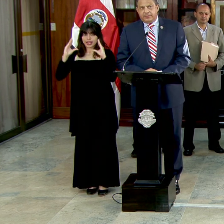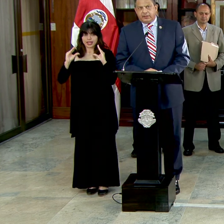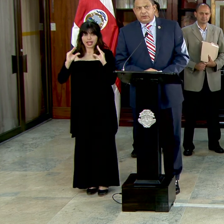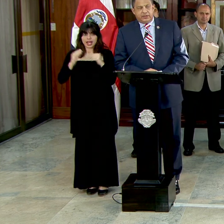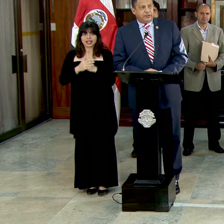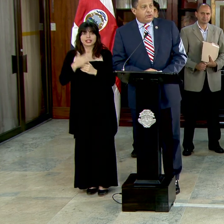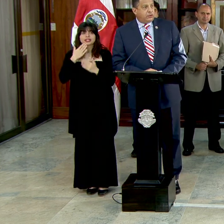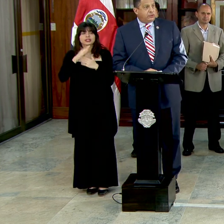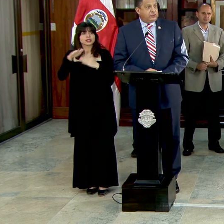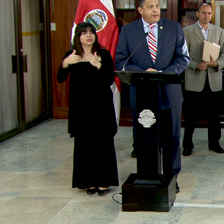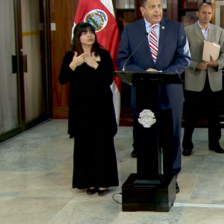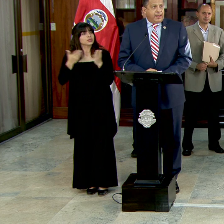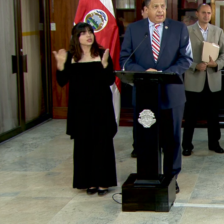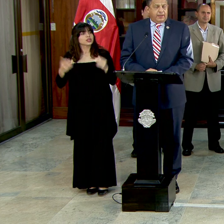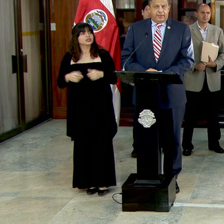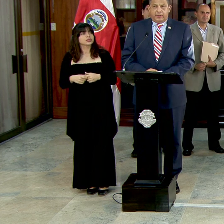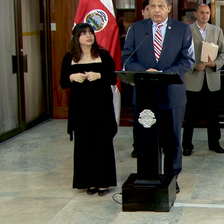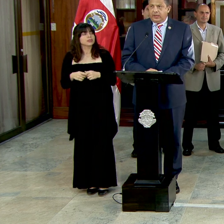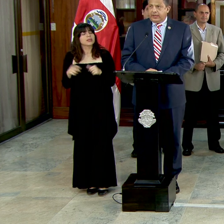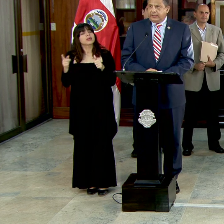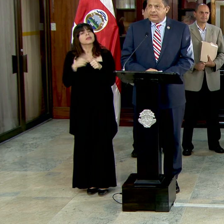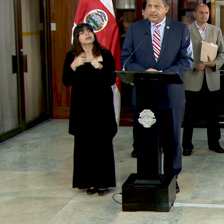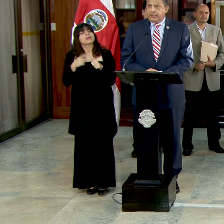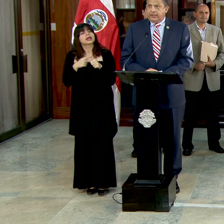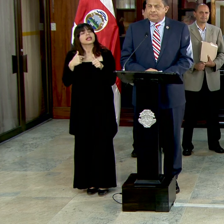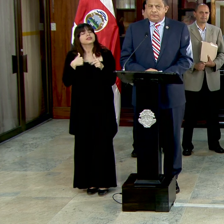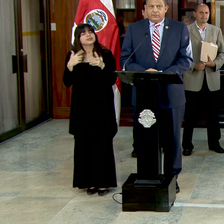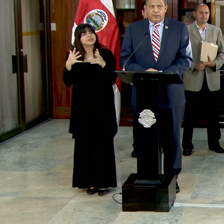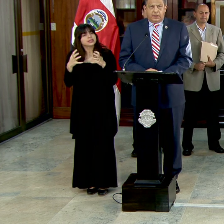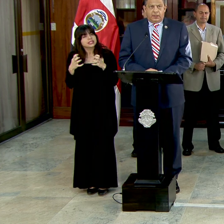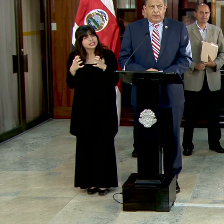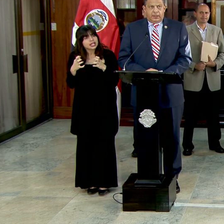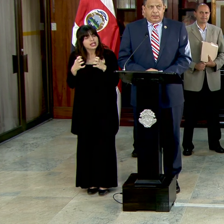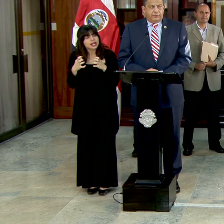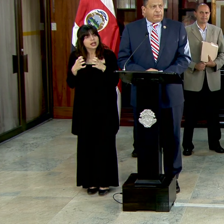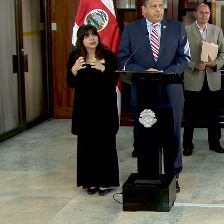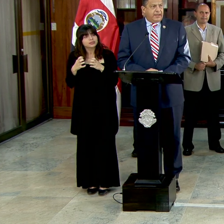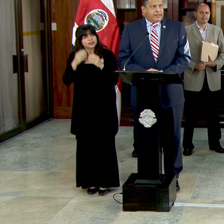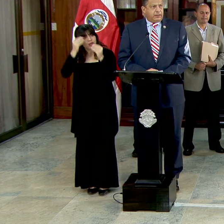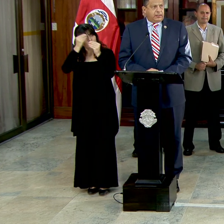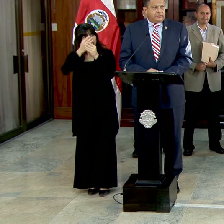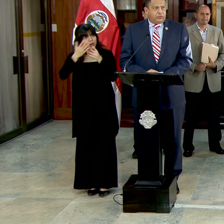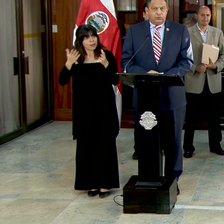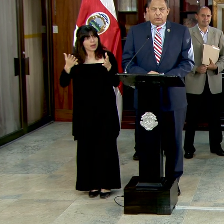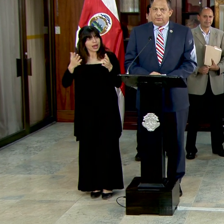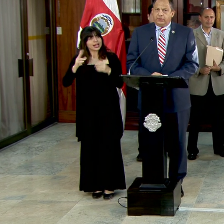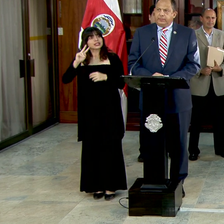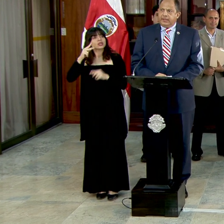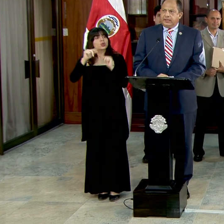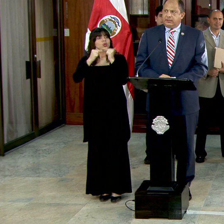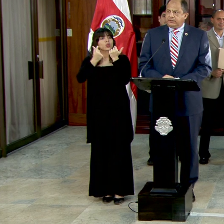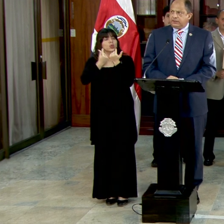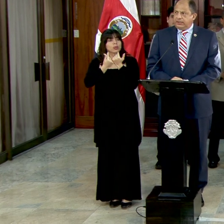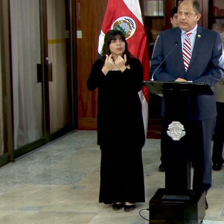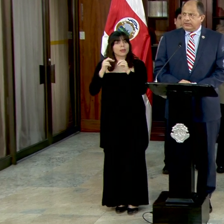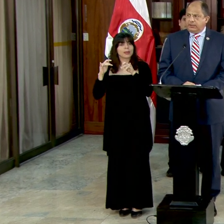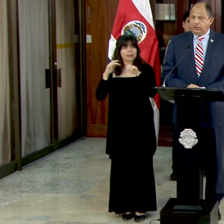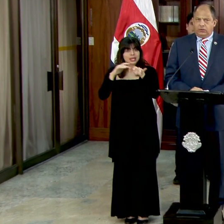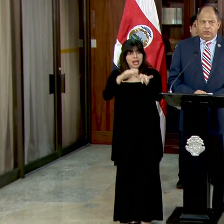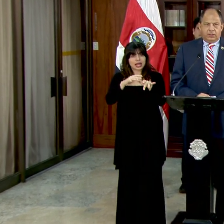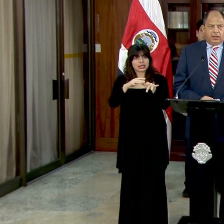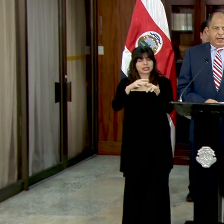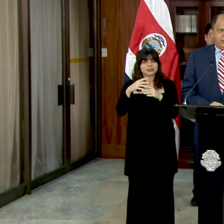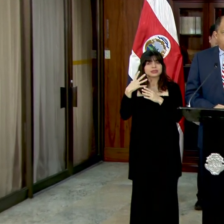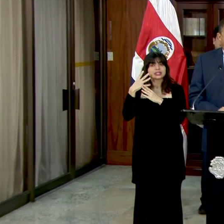otra vez para todas y todos. En primer lugar, quisiera informar que el segundo grupo de migrantes que